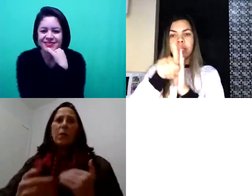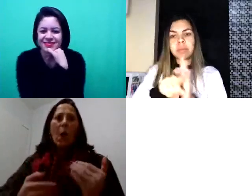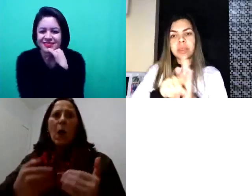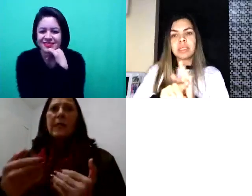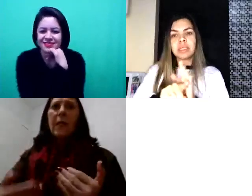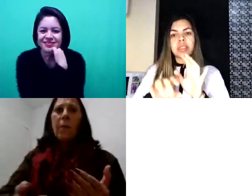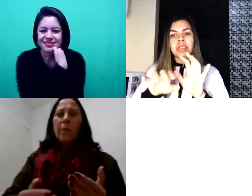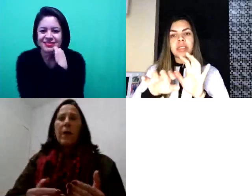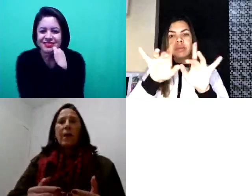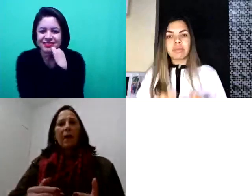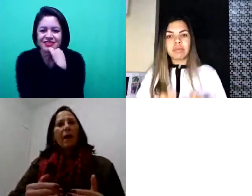vocês possam